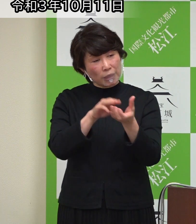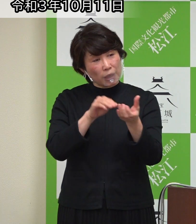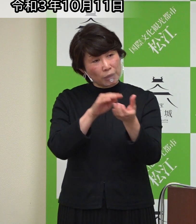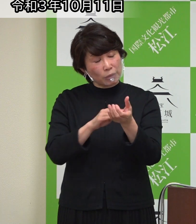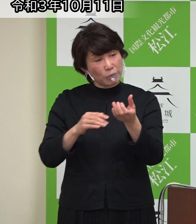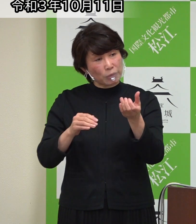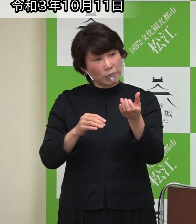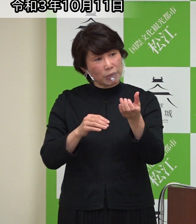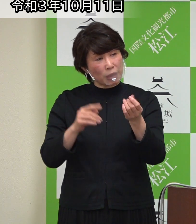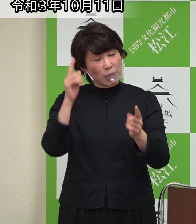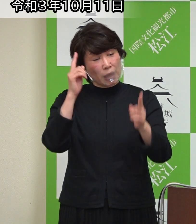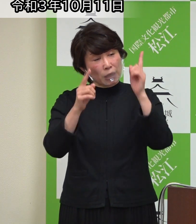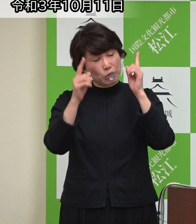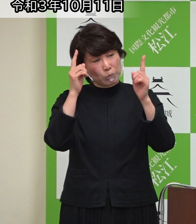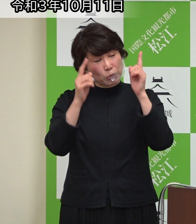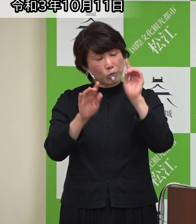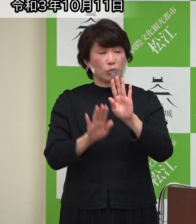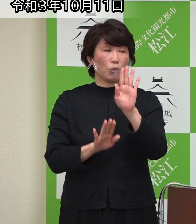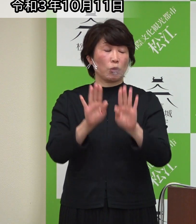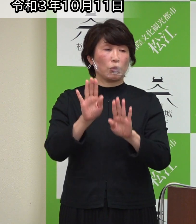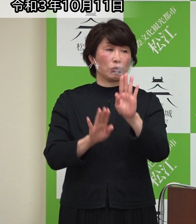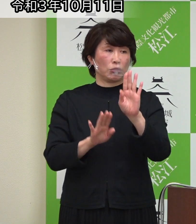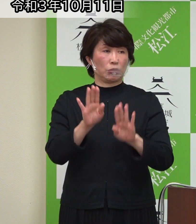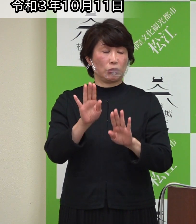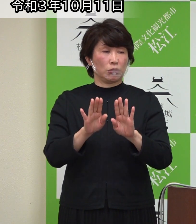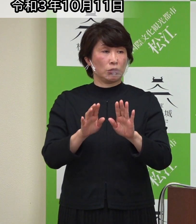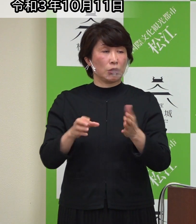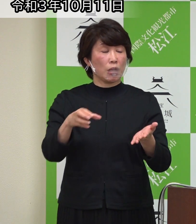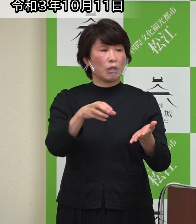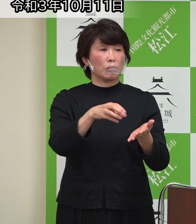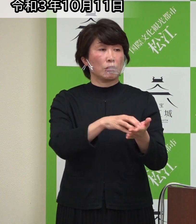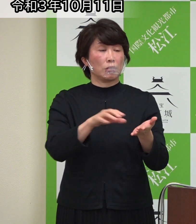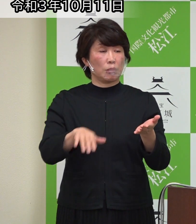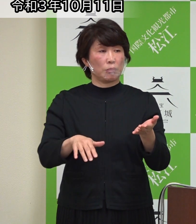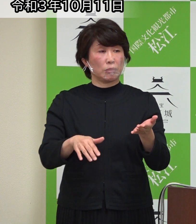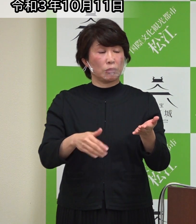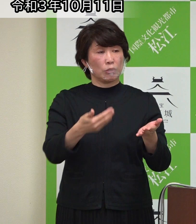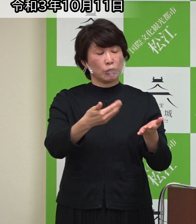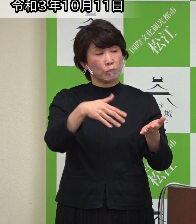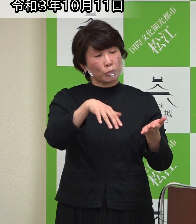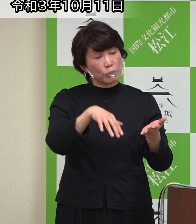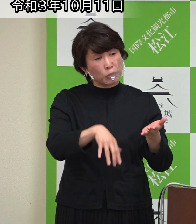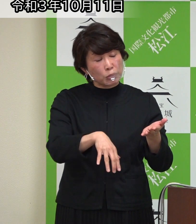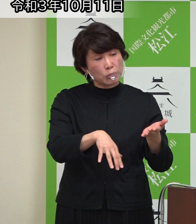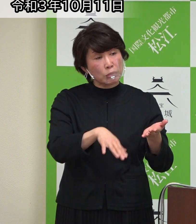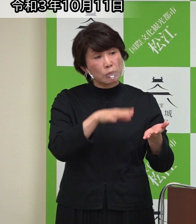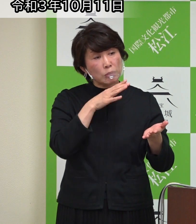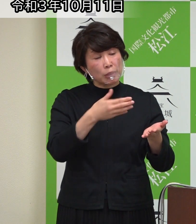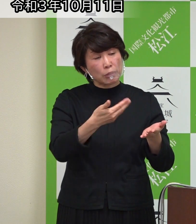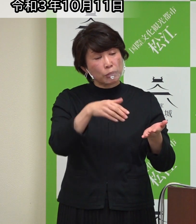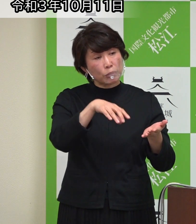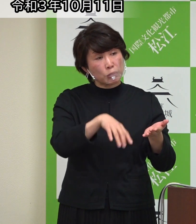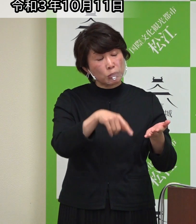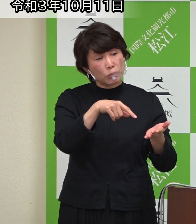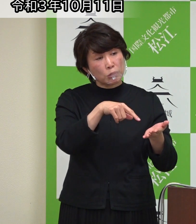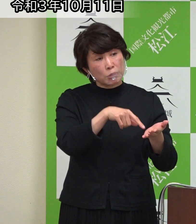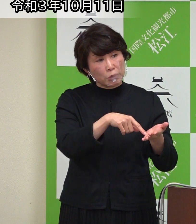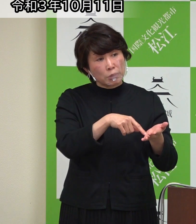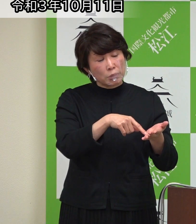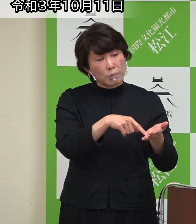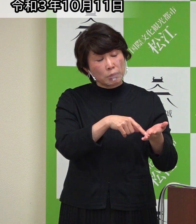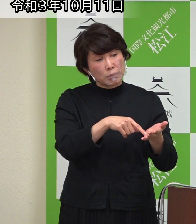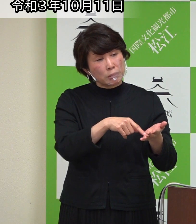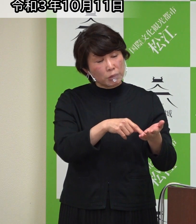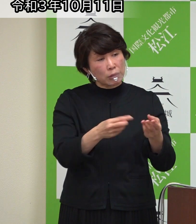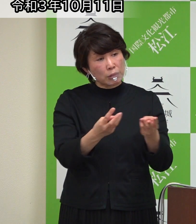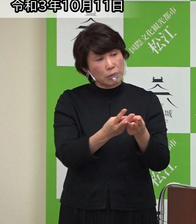らみたいなことをしているんですが、なぜそのもともと九州にいた人たちがだけ再生回数がやたら伸び